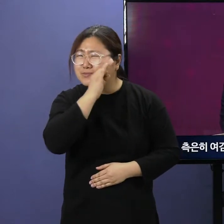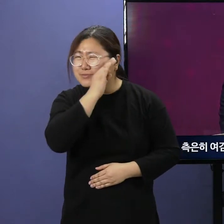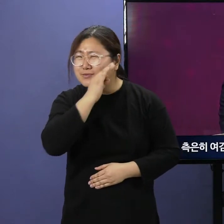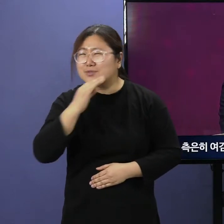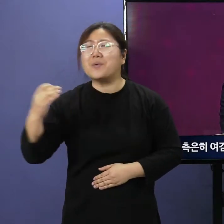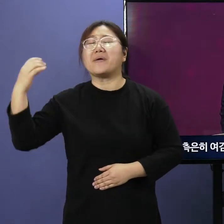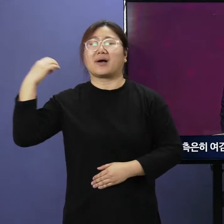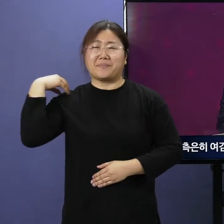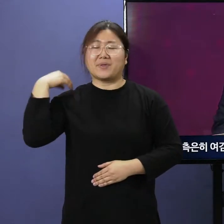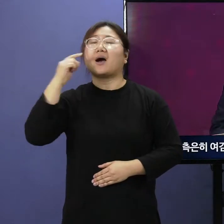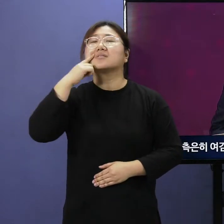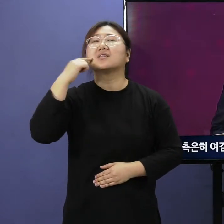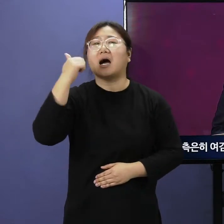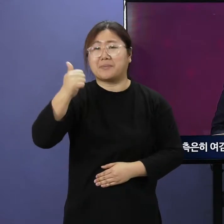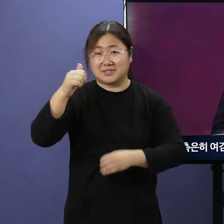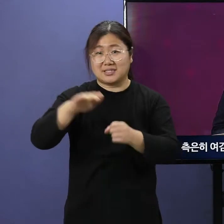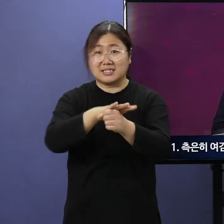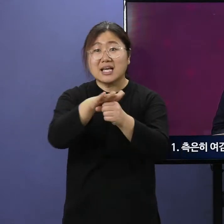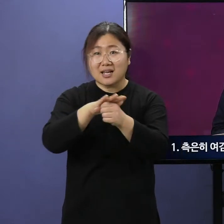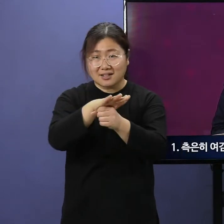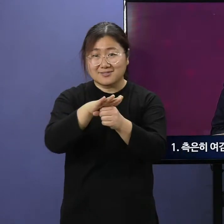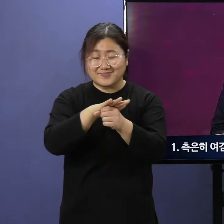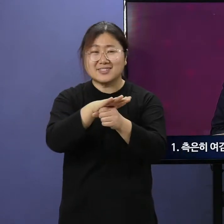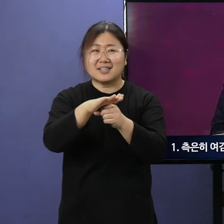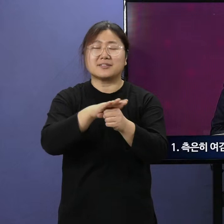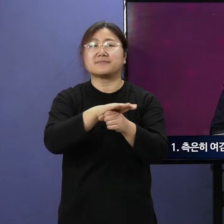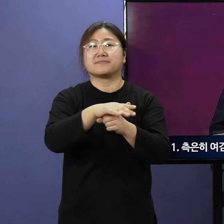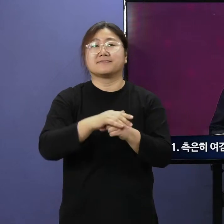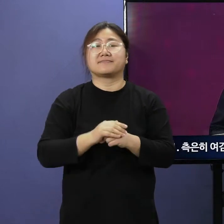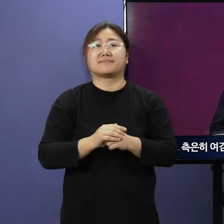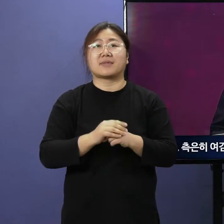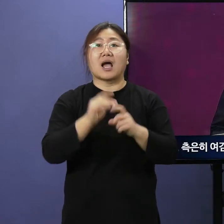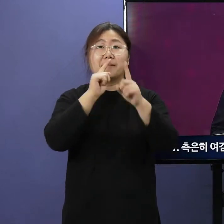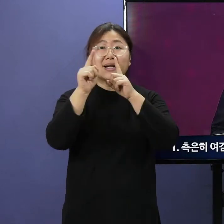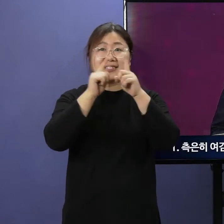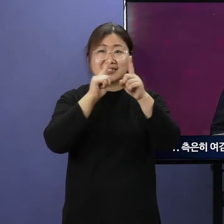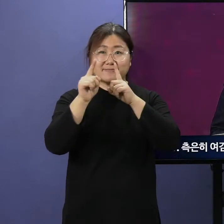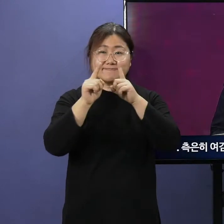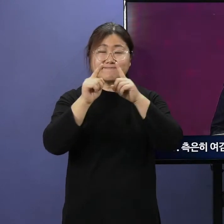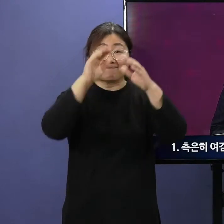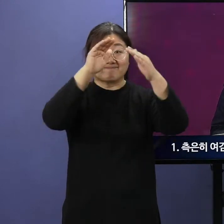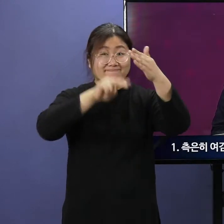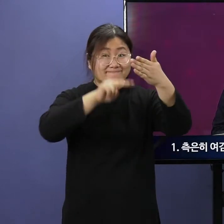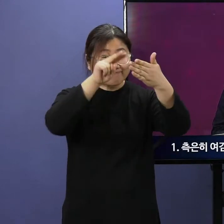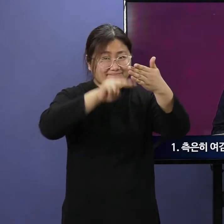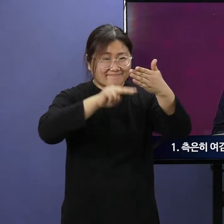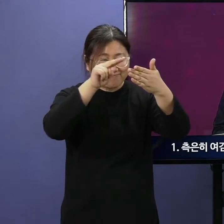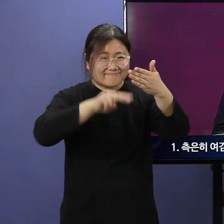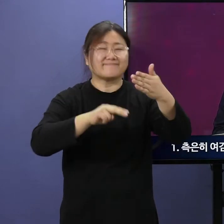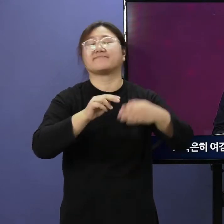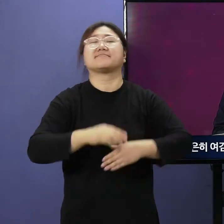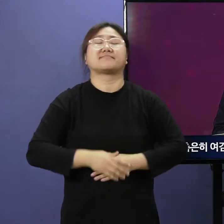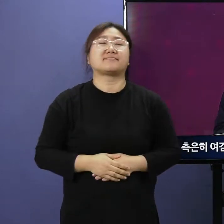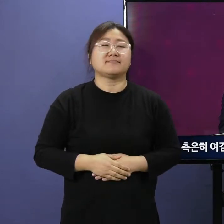여러분, 우리 함께 말씀을 읽었으면 좋겠는데요. 누가복음 15장 20절 말씀입니다.